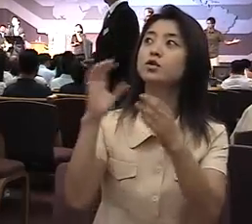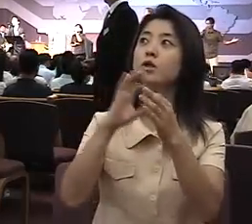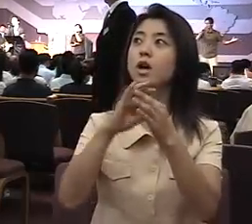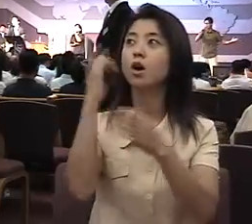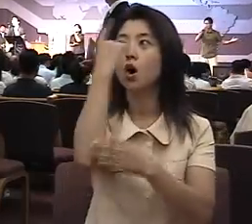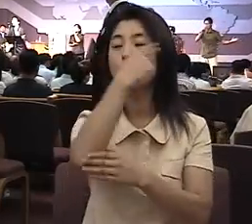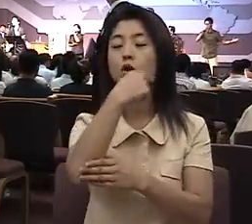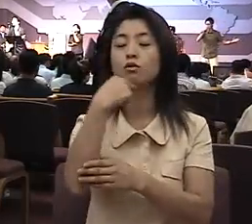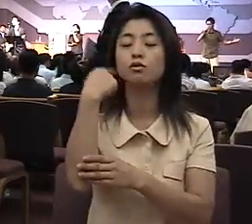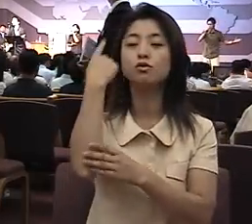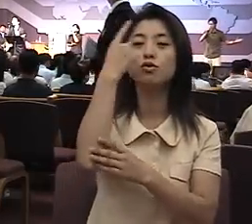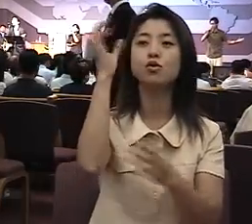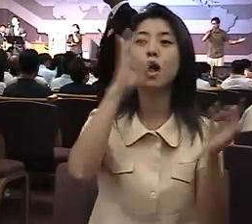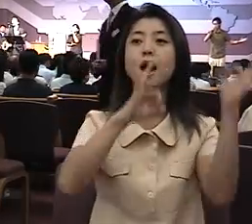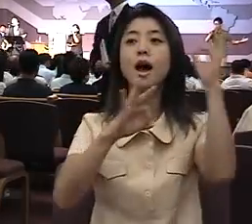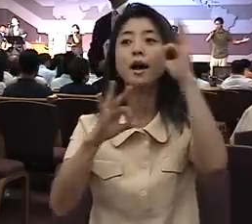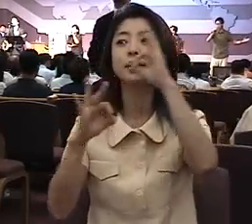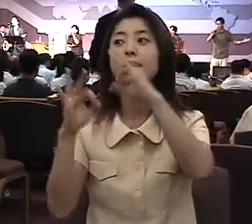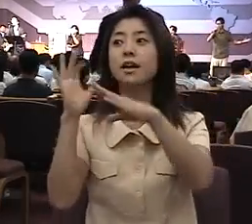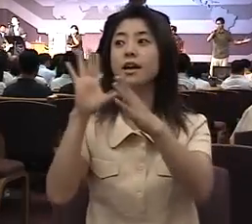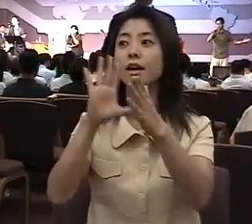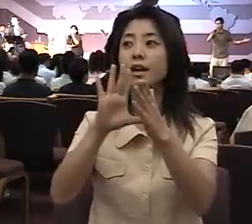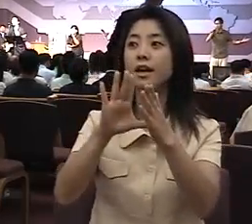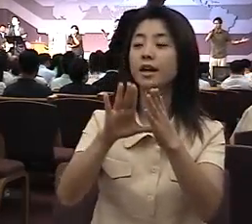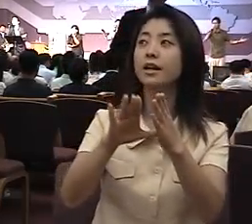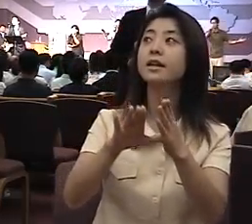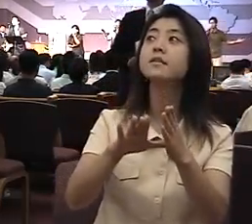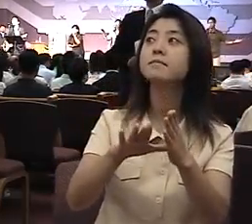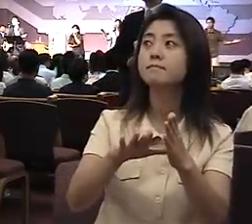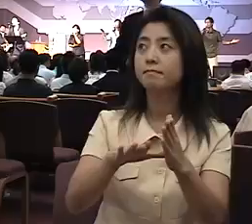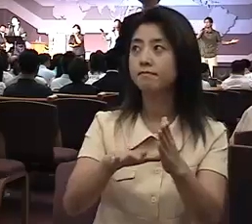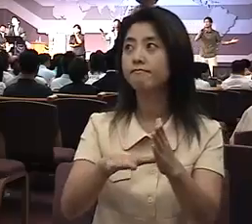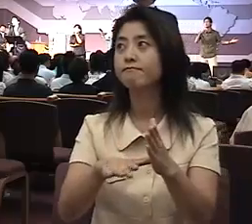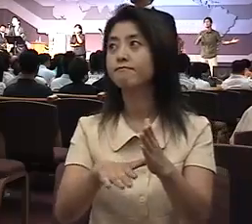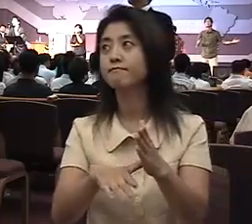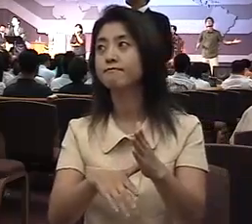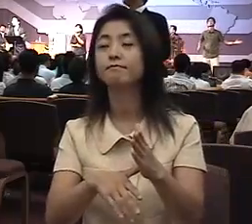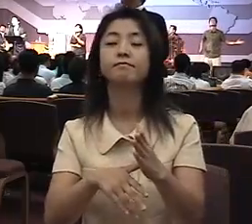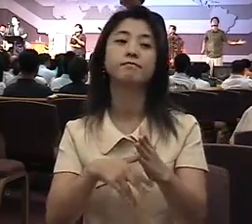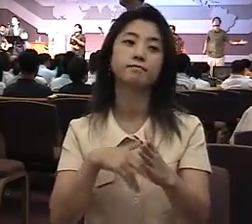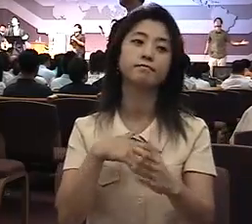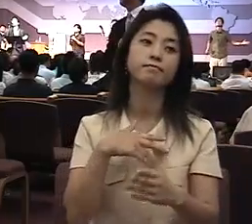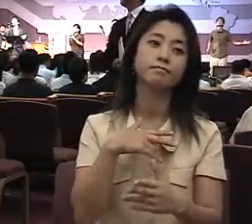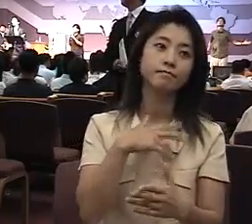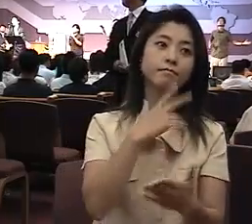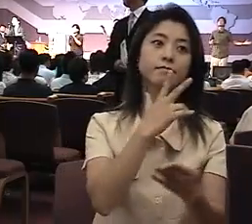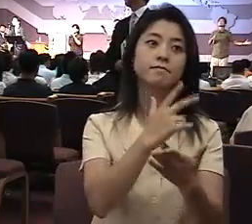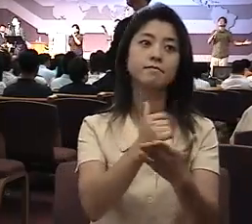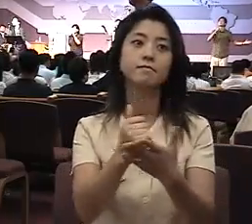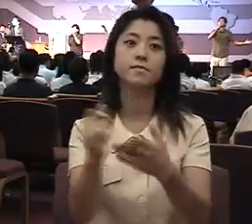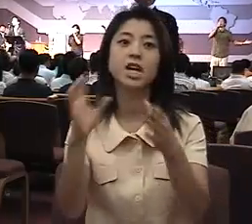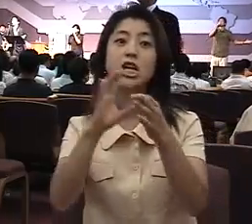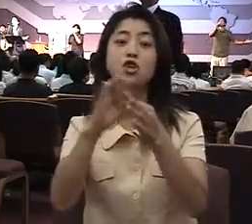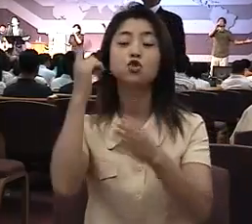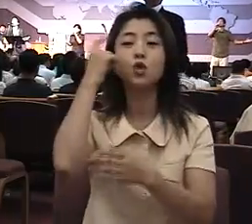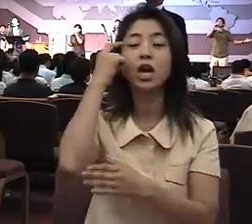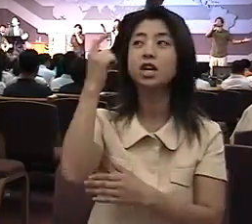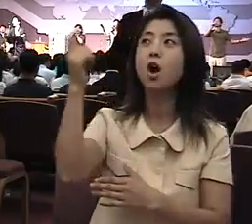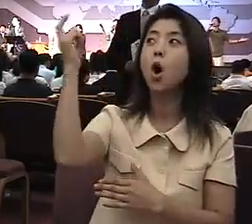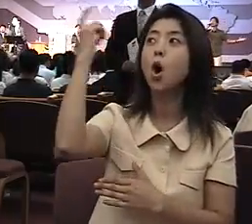주의 얼굴 구할 때 주의 영을 부어주시옵소서 주의